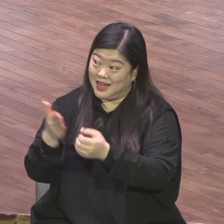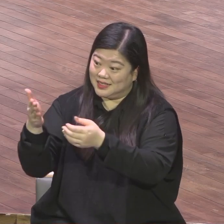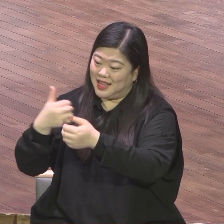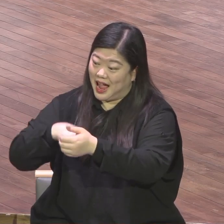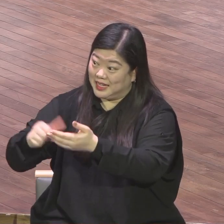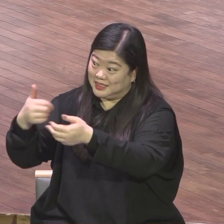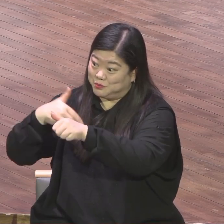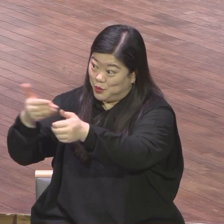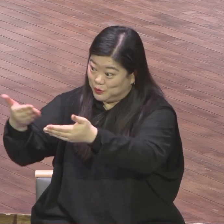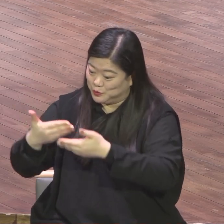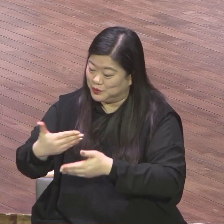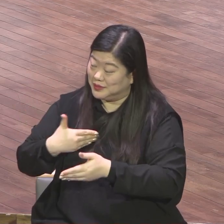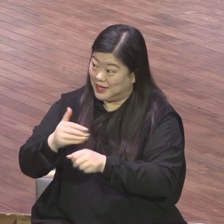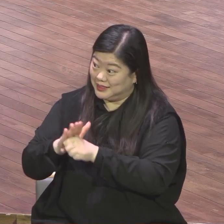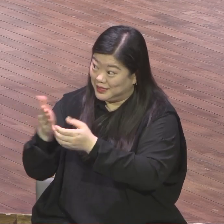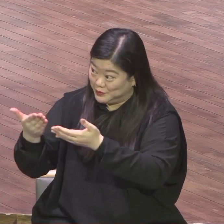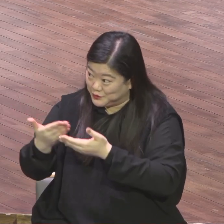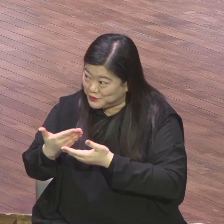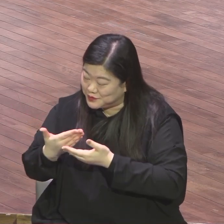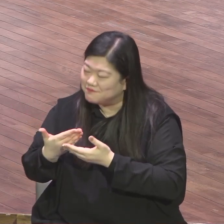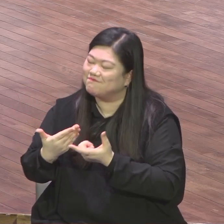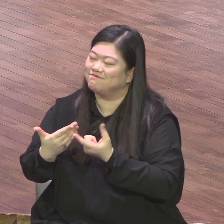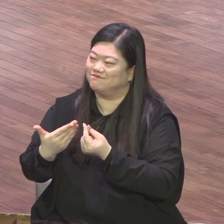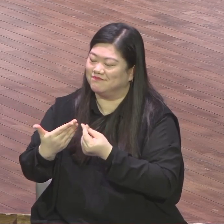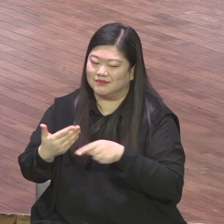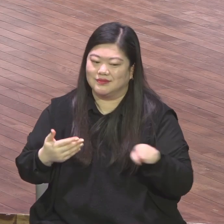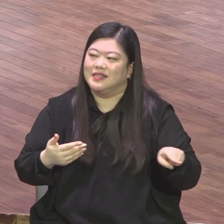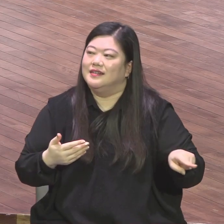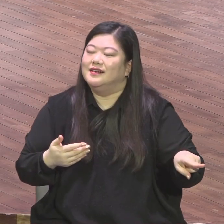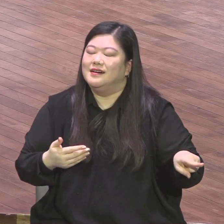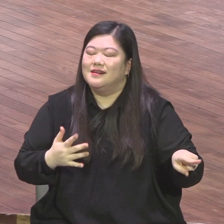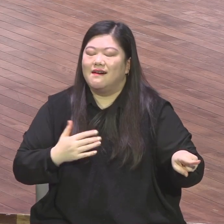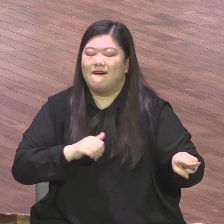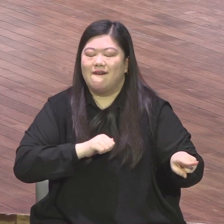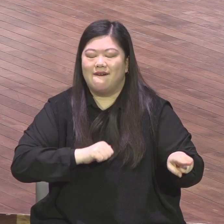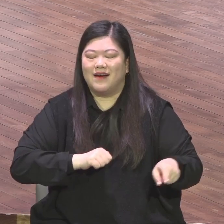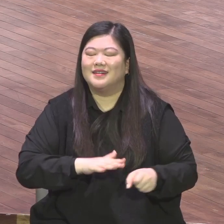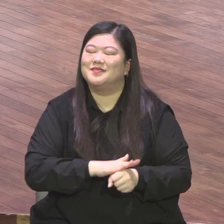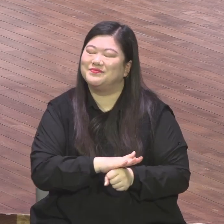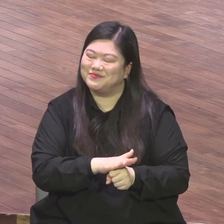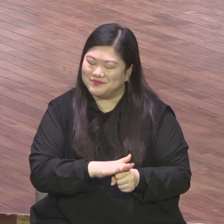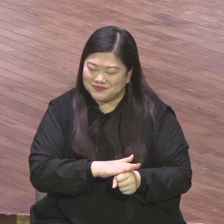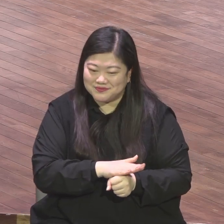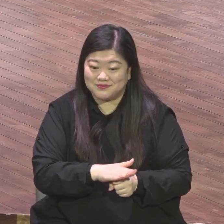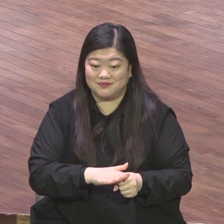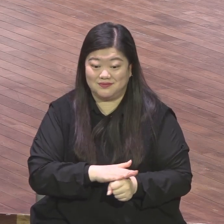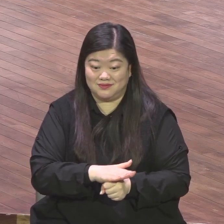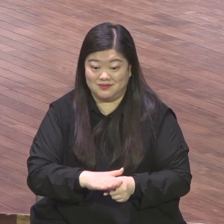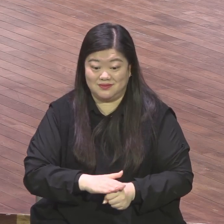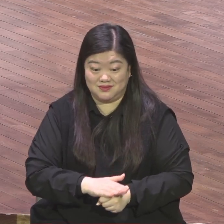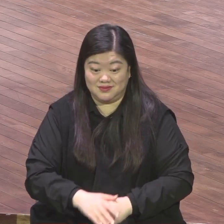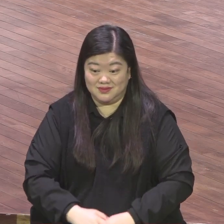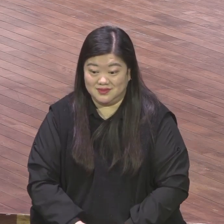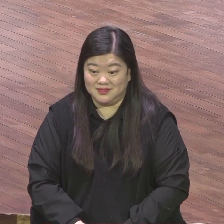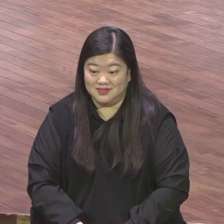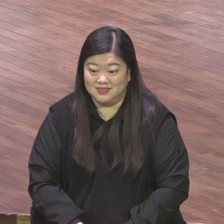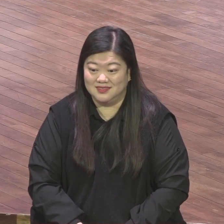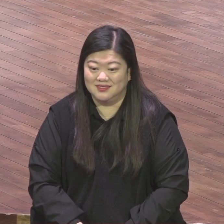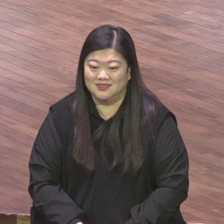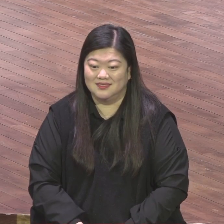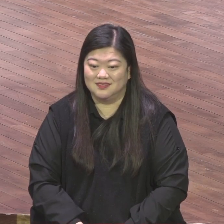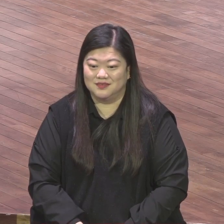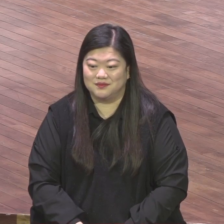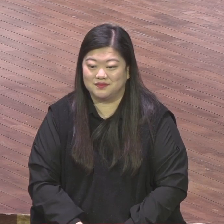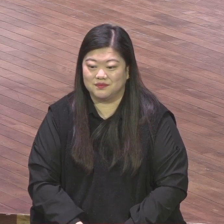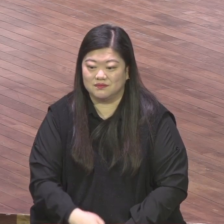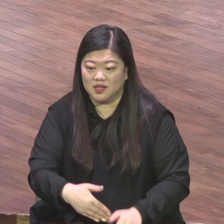사랑하소. 더 큰 게 나를 집어넣으니까 나를. 그러면 믿음대로 될지어다. 그러니까 여러분이요 정말